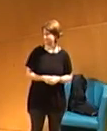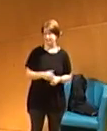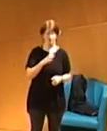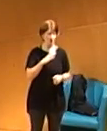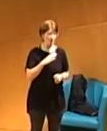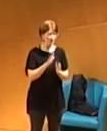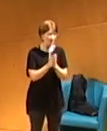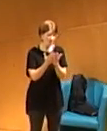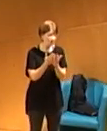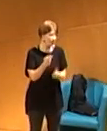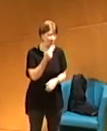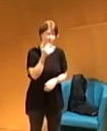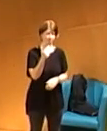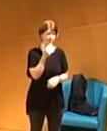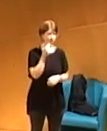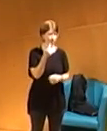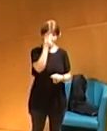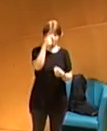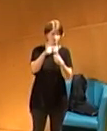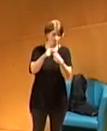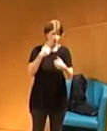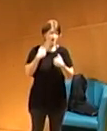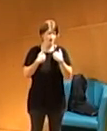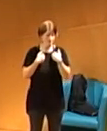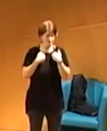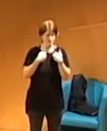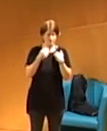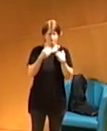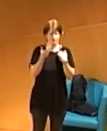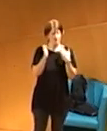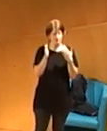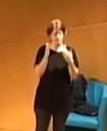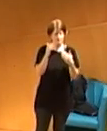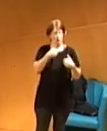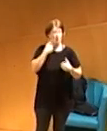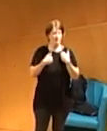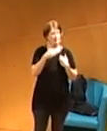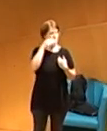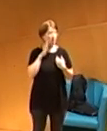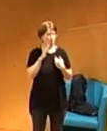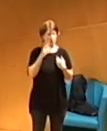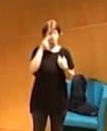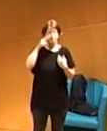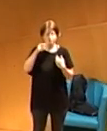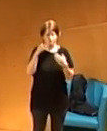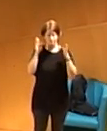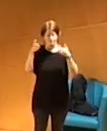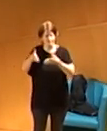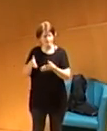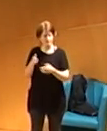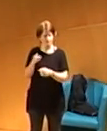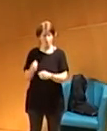parler des handicaps des parents aux enfants. Et où on parle de la honte, parce que c'est vrai, on peut avoir honte, on peut être en